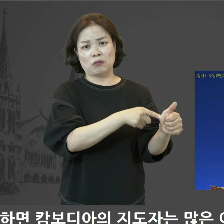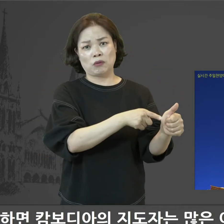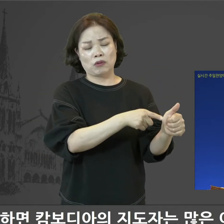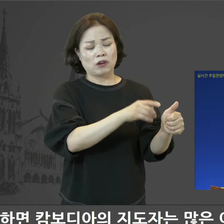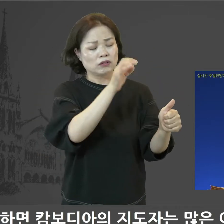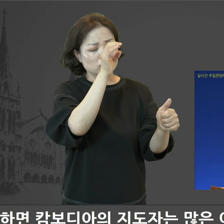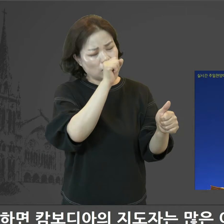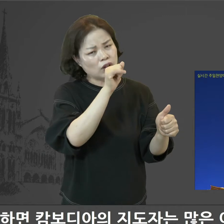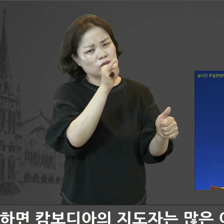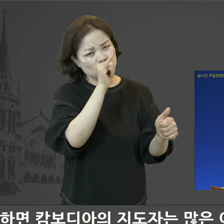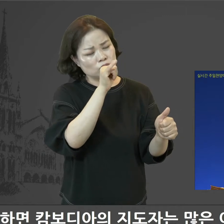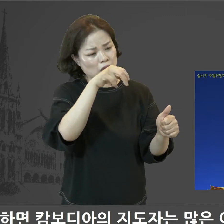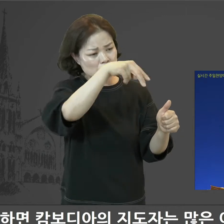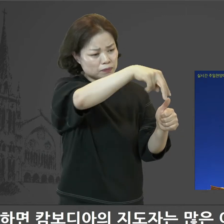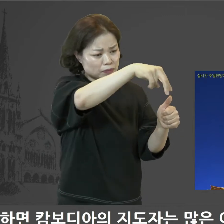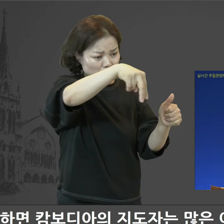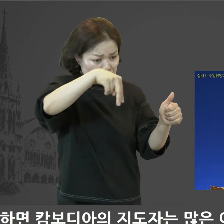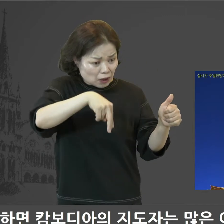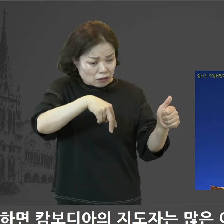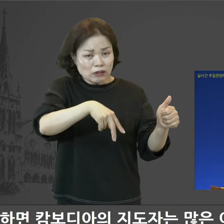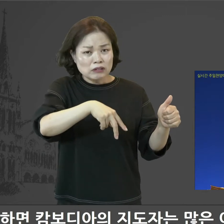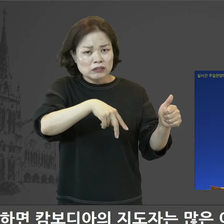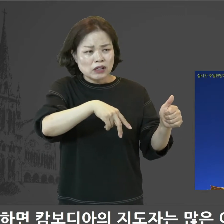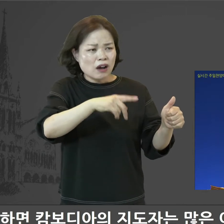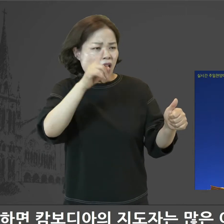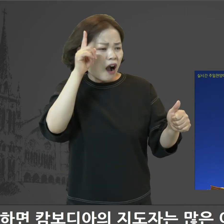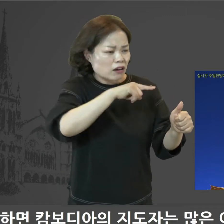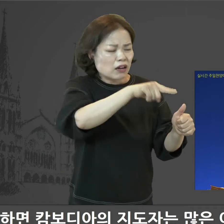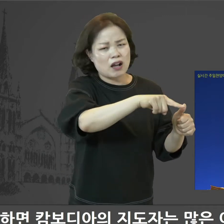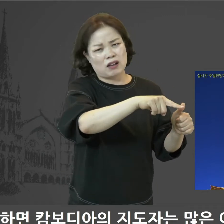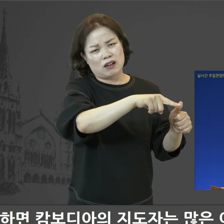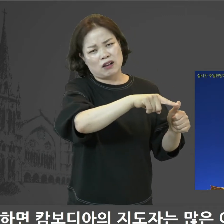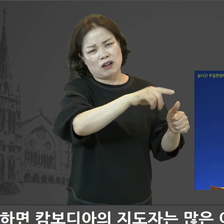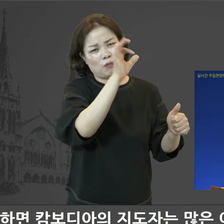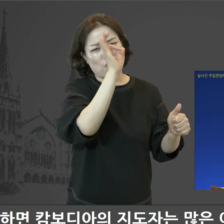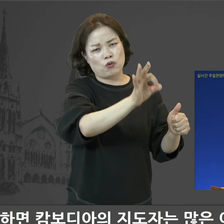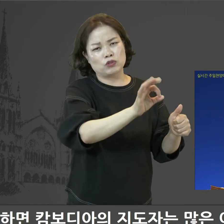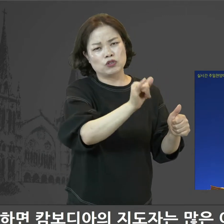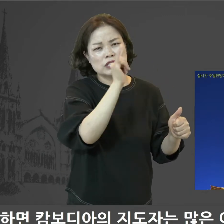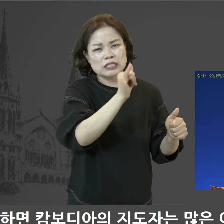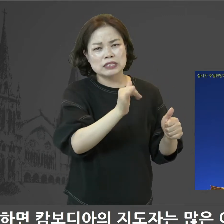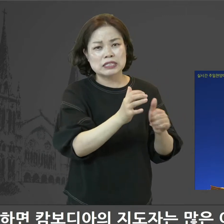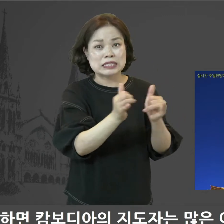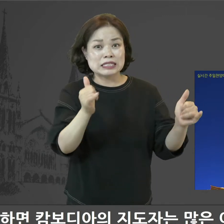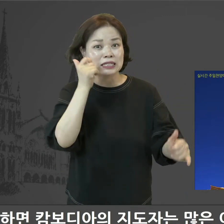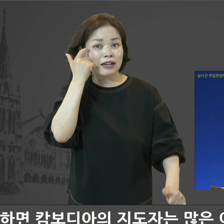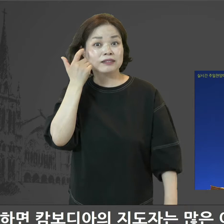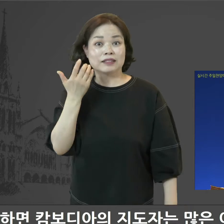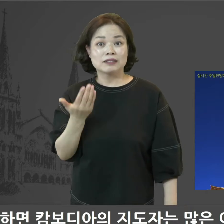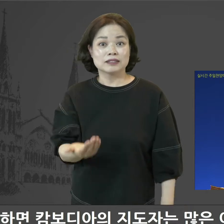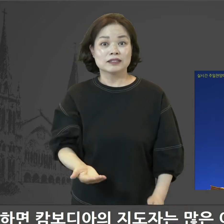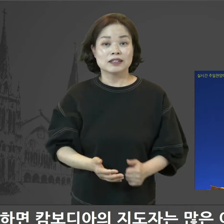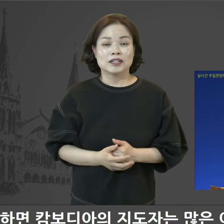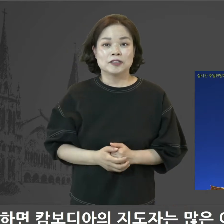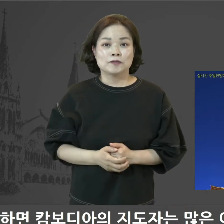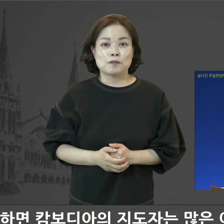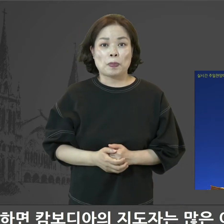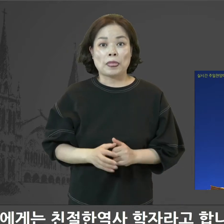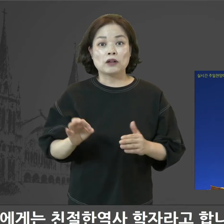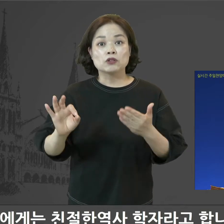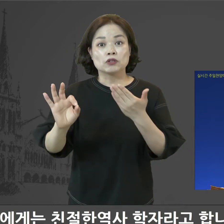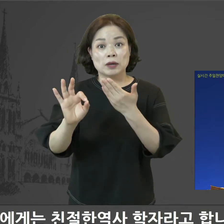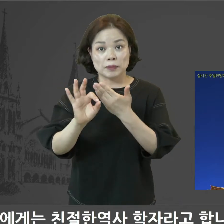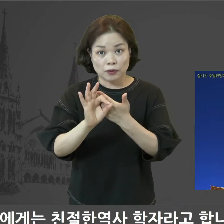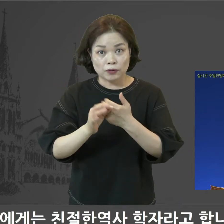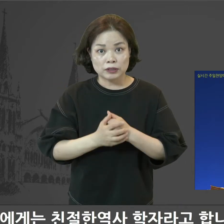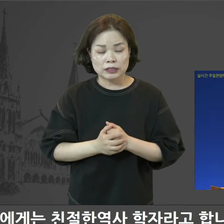선할 수도 있고 한없이 악할 수도 있는 모순적인 존재가 인간이 아닐까 생각해 볼 수가 있습니다. 자,